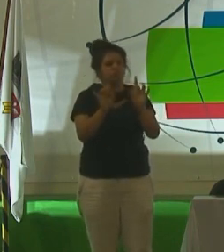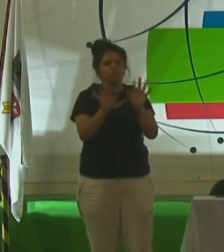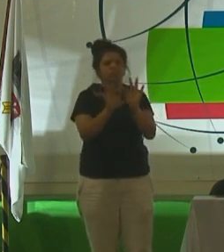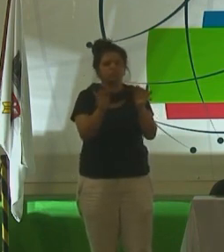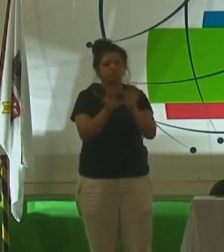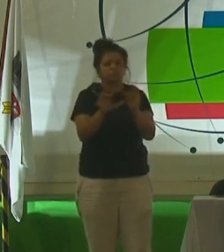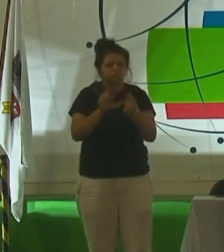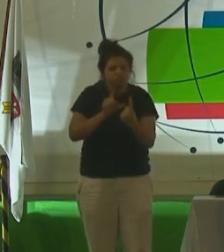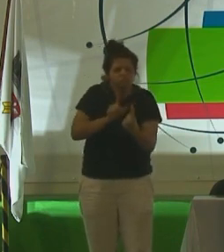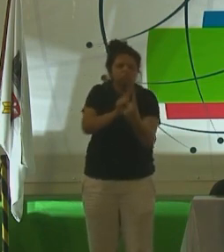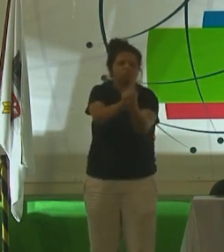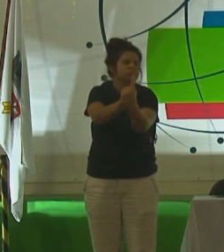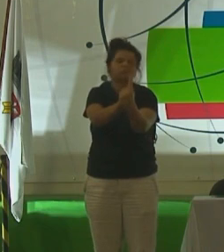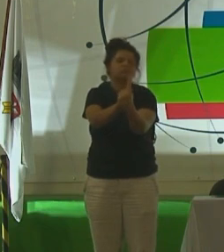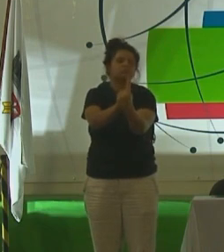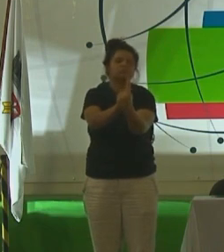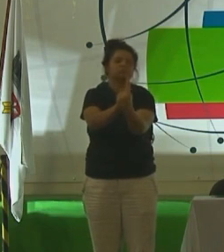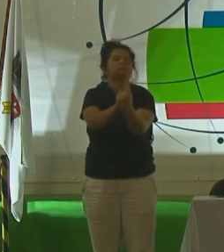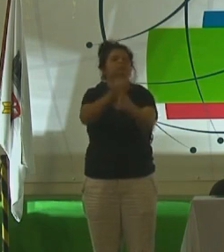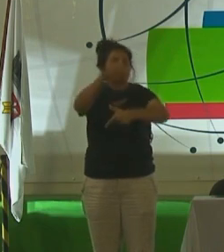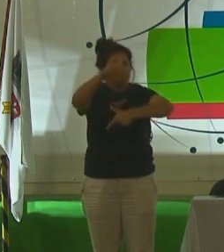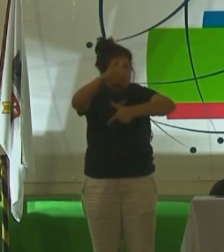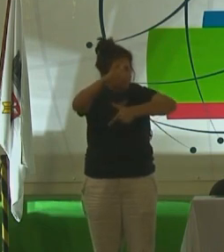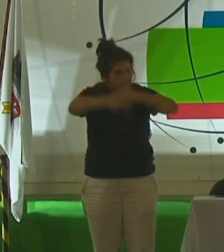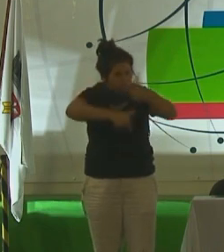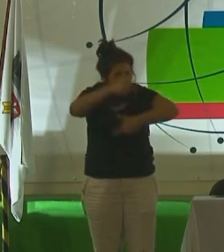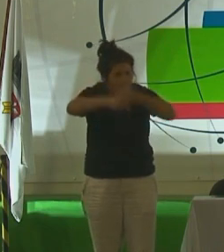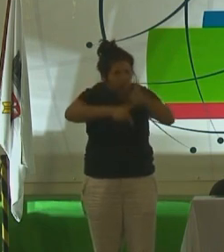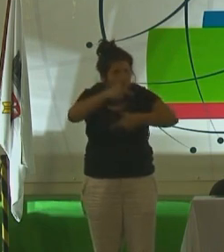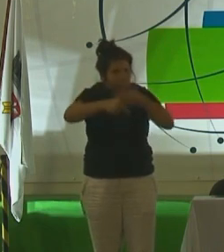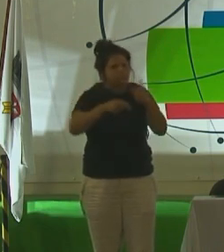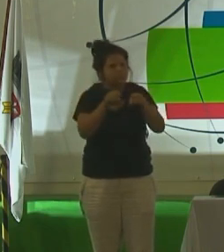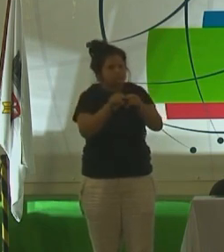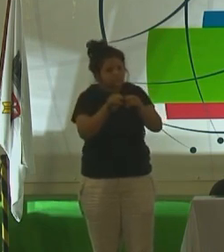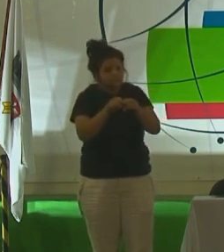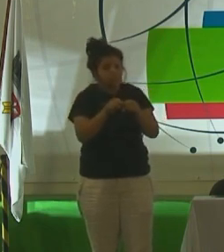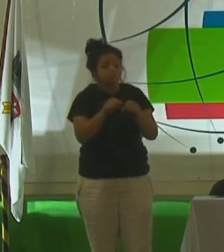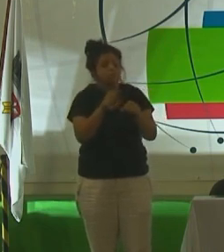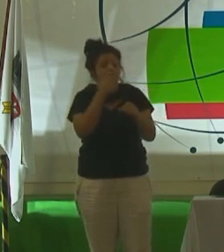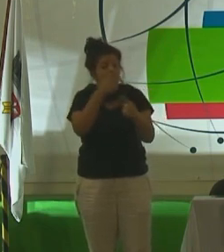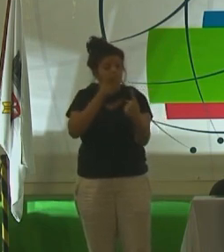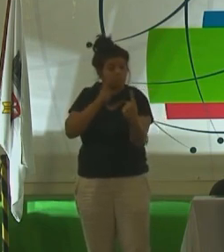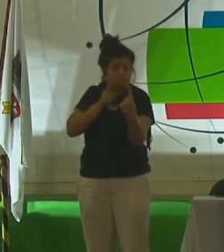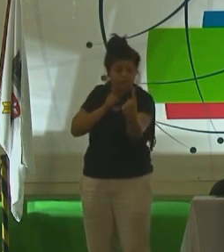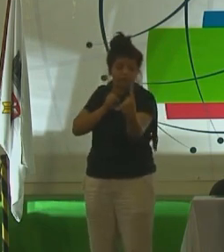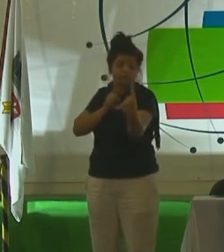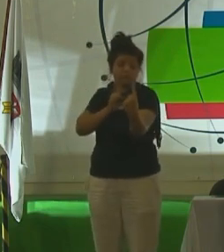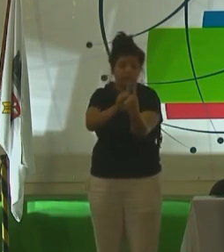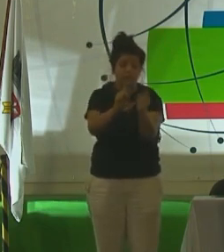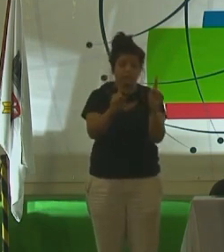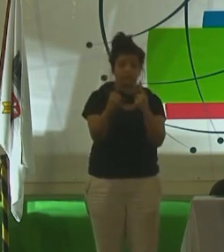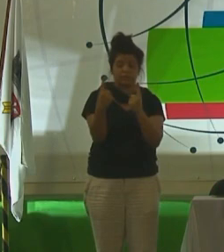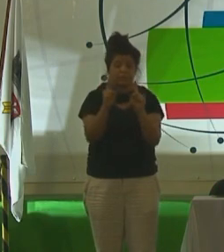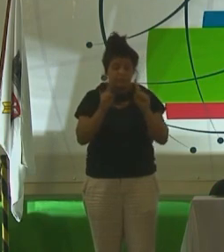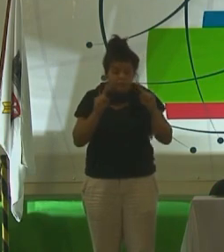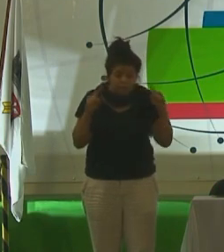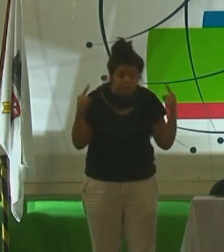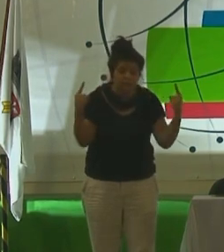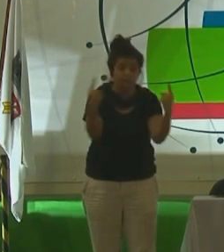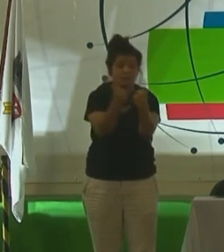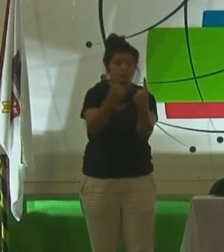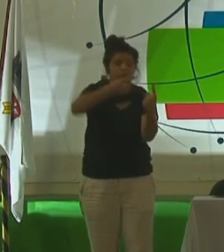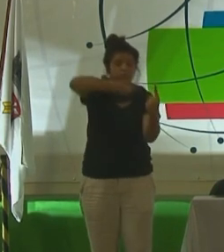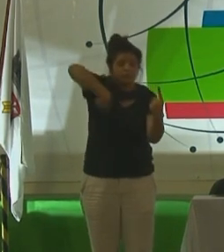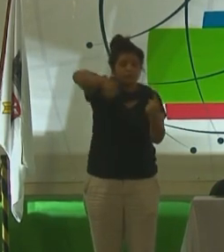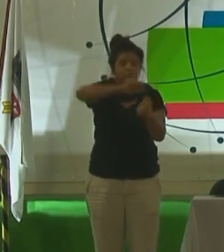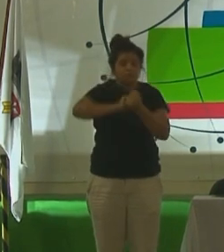os colegas para que a gente possa fazer esse trabalho que a gente tem feito, que é um trabalho de ponta, como também nos